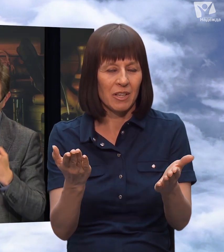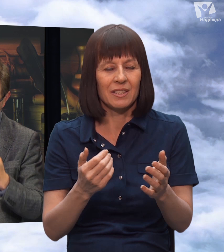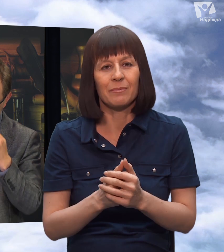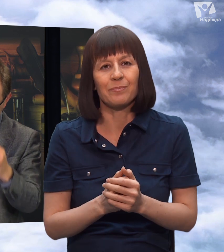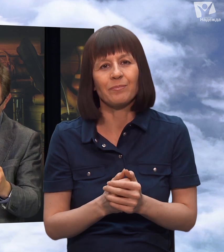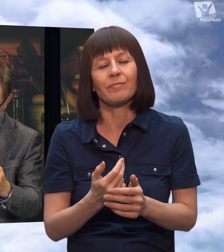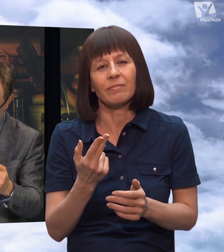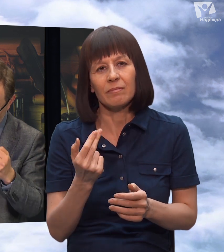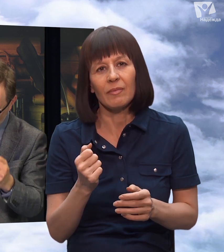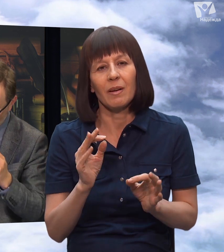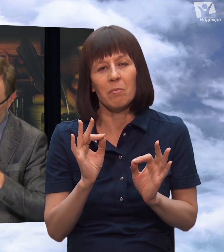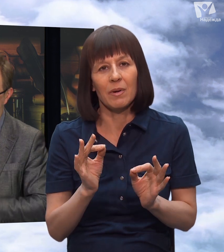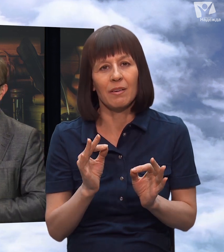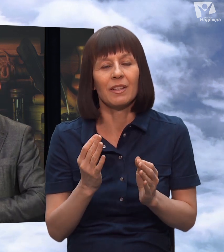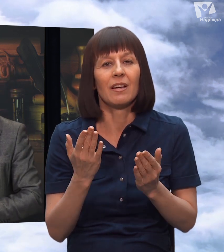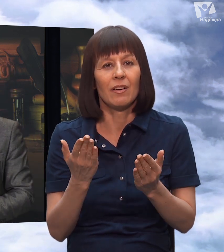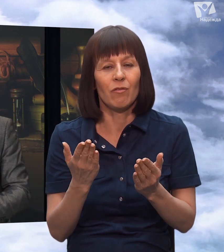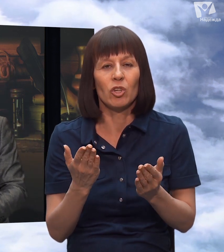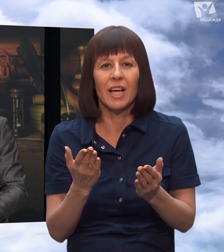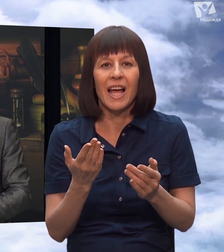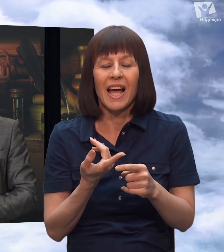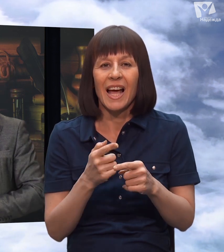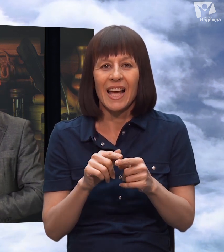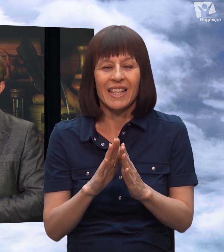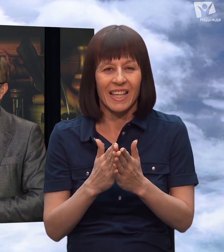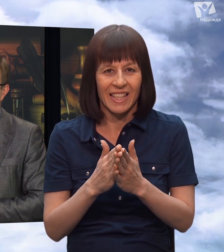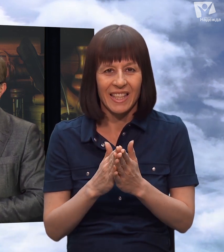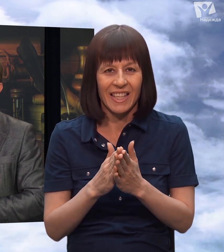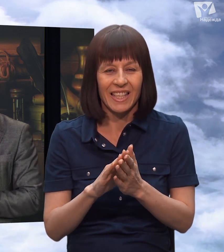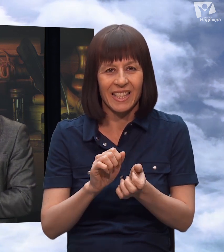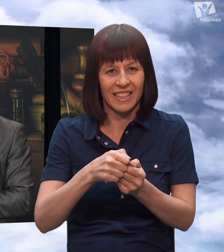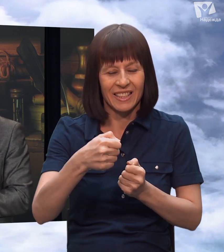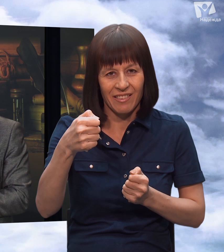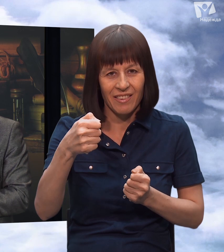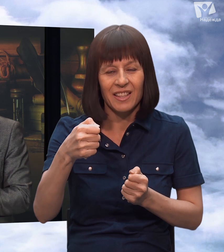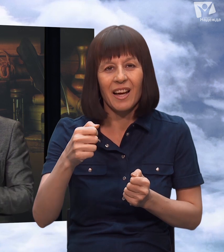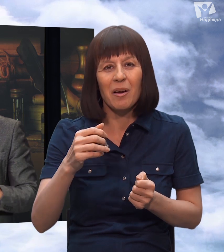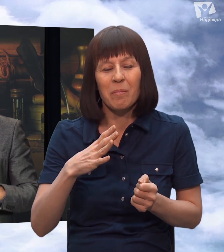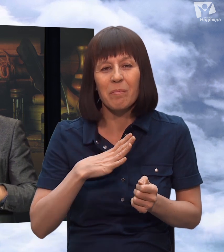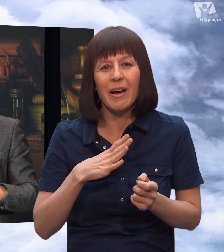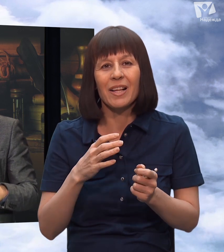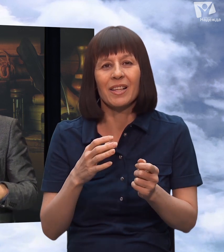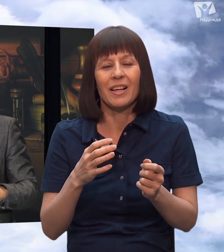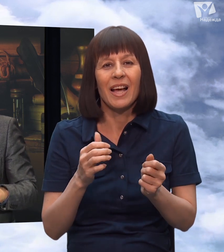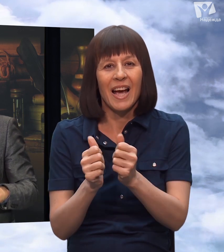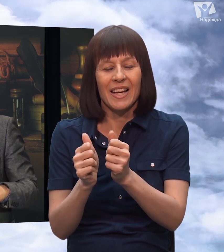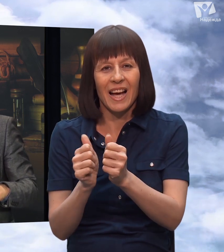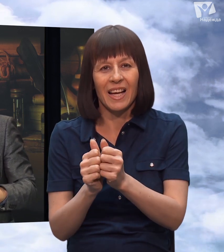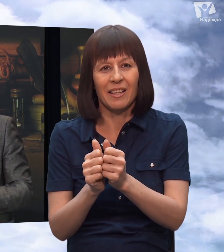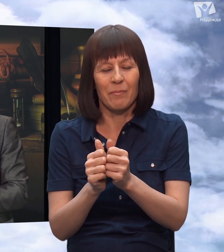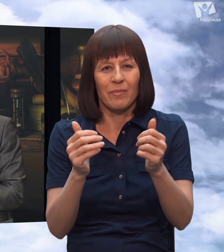они как свиток оказывается во святом святых оказывается в храме интересно что